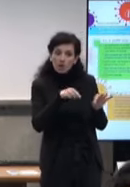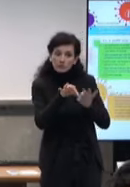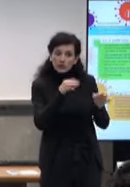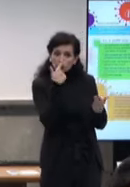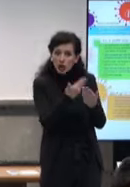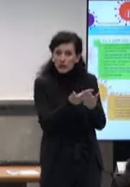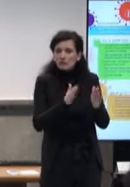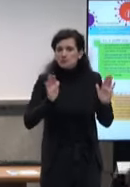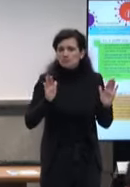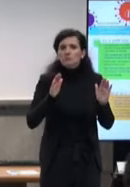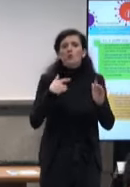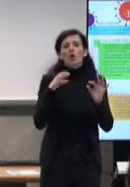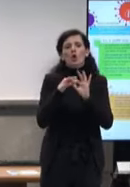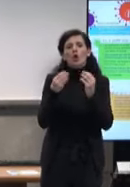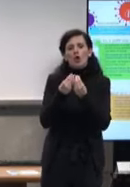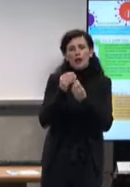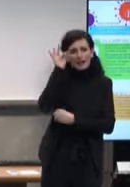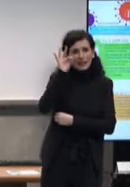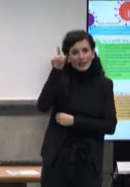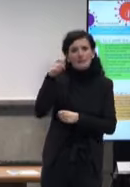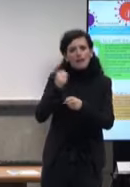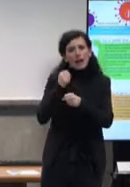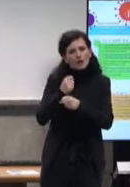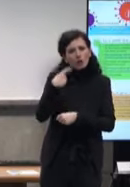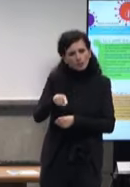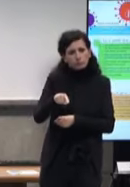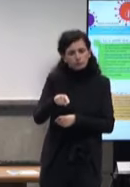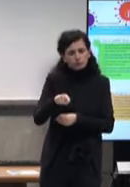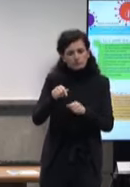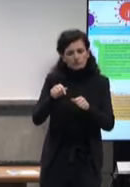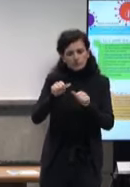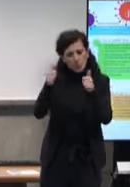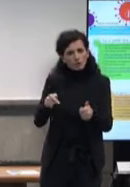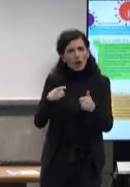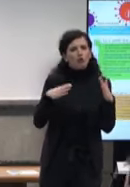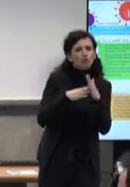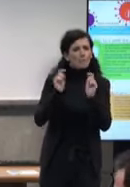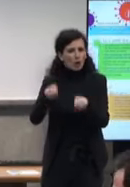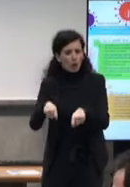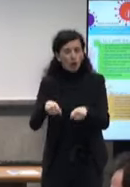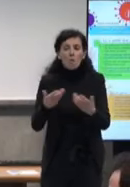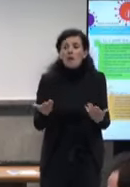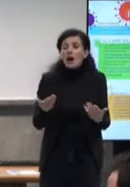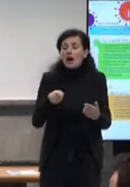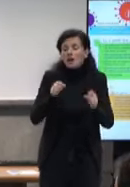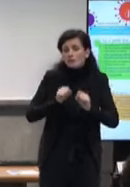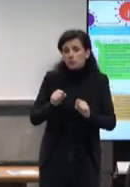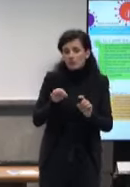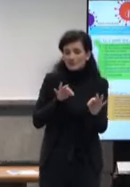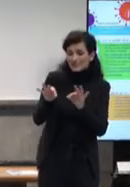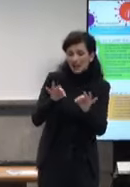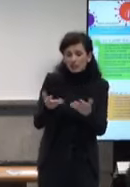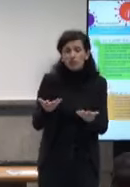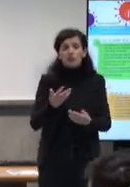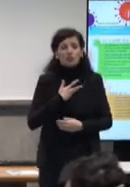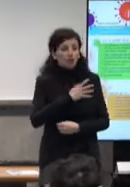dicendo che alcuni colleghi inglesi stavano lavorando su questo modello ma questo detto questo e questa è una delle strategie altre